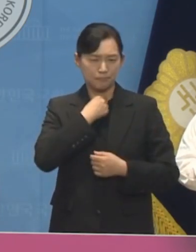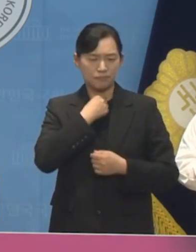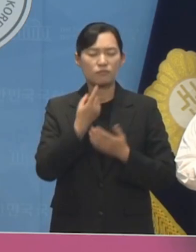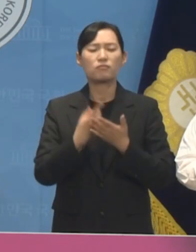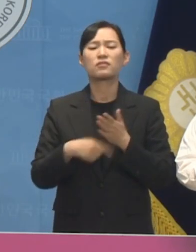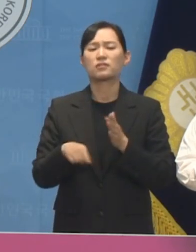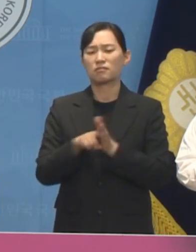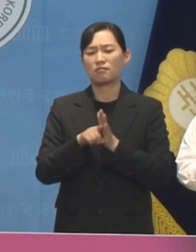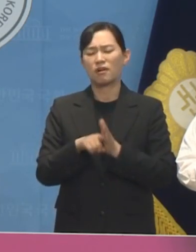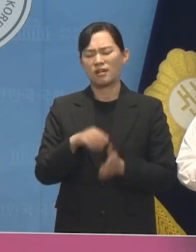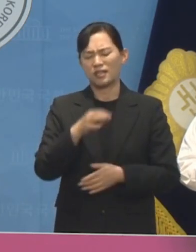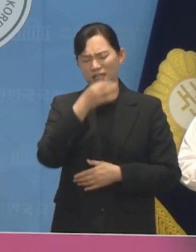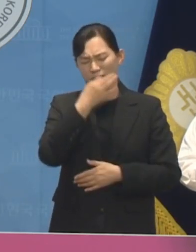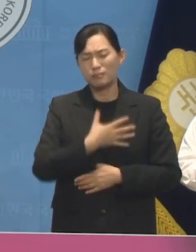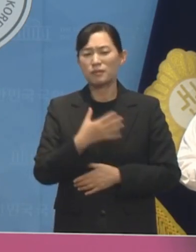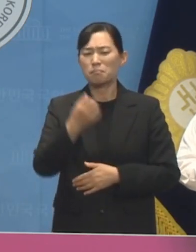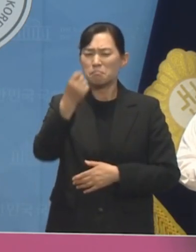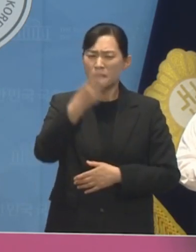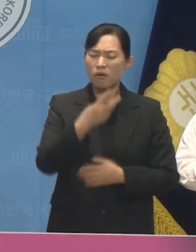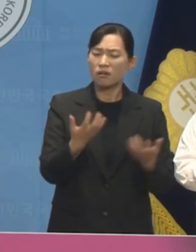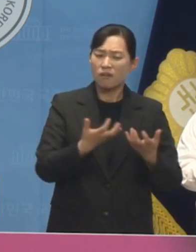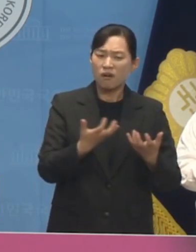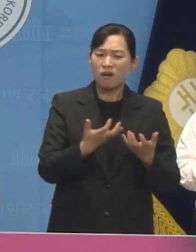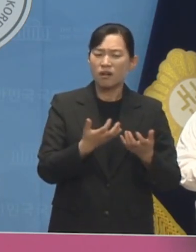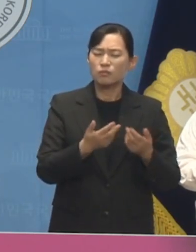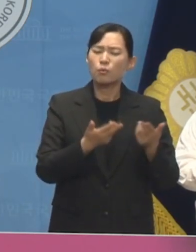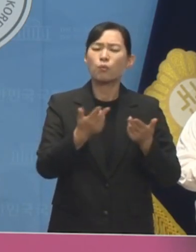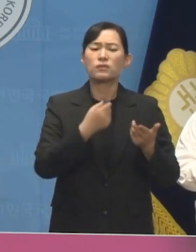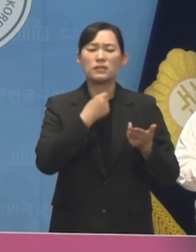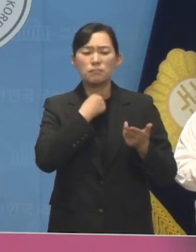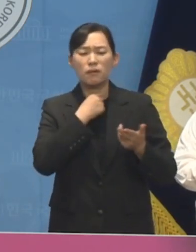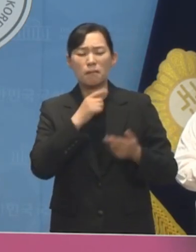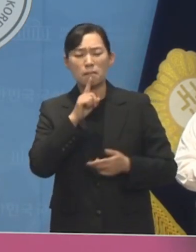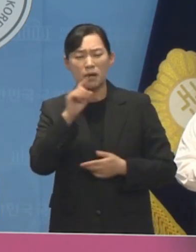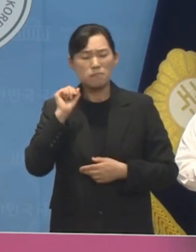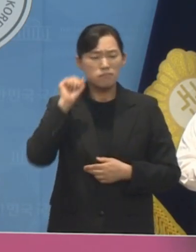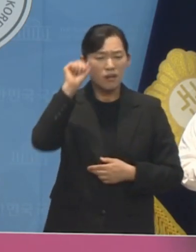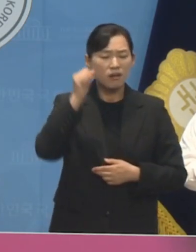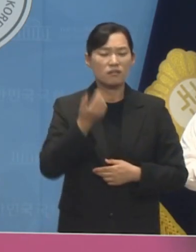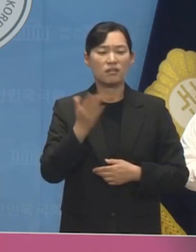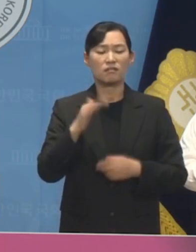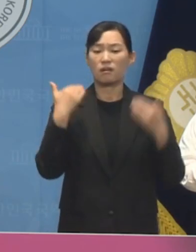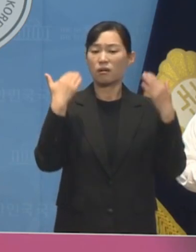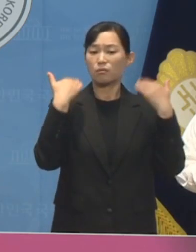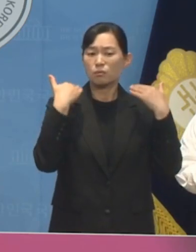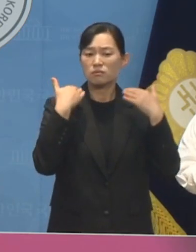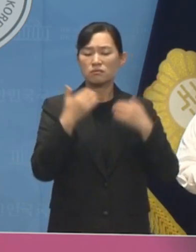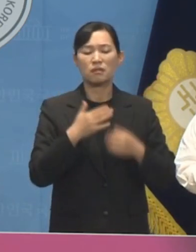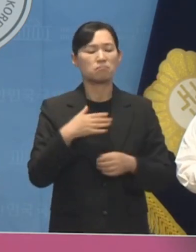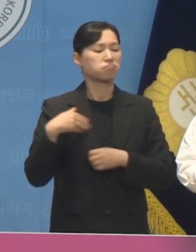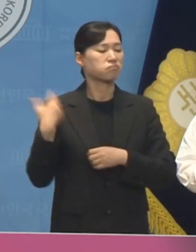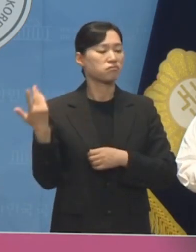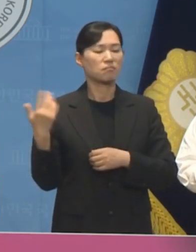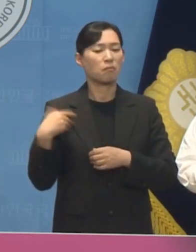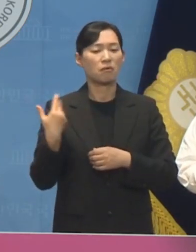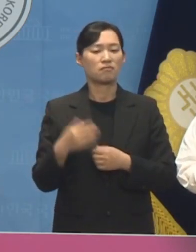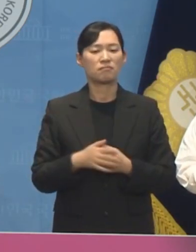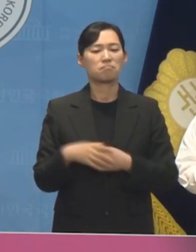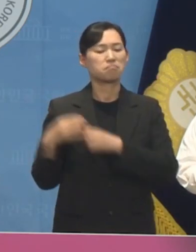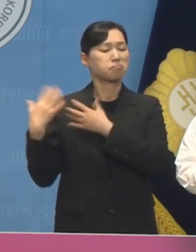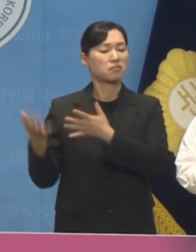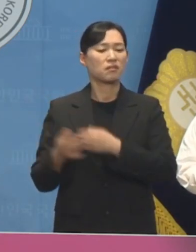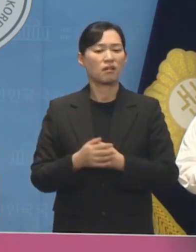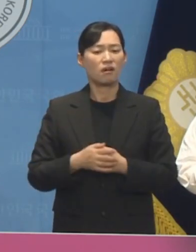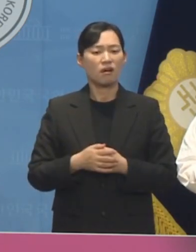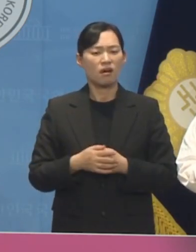싶어서 너무 힘든 몇 가지의 작업을 조율하고 싶어 목소리를 내는데 학교 측은 나몰라라 합니다. 우리